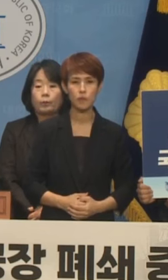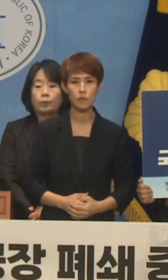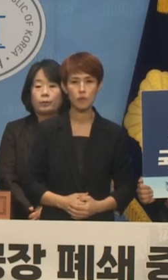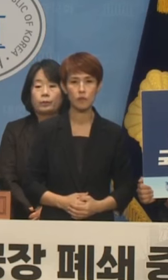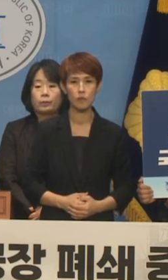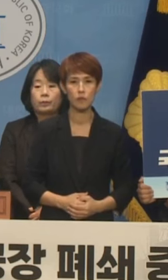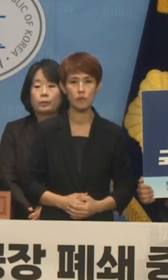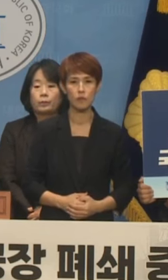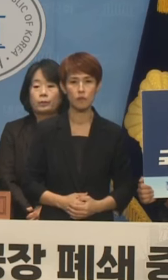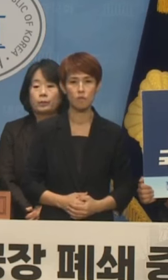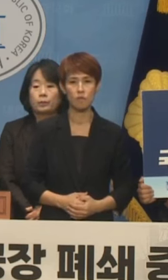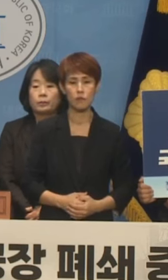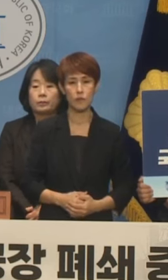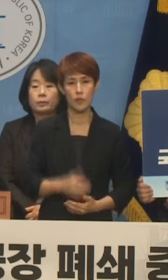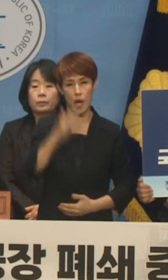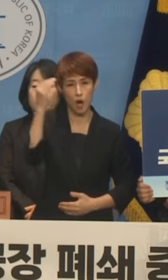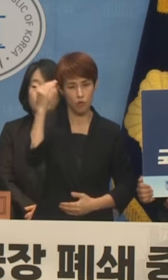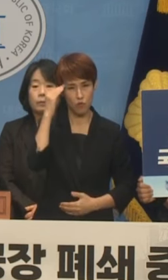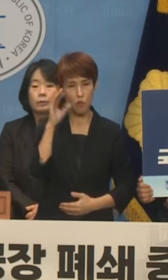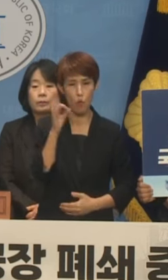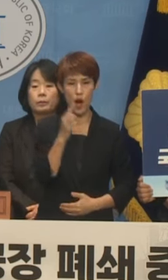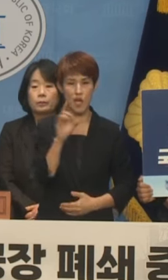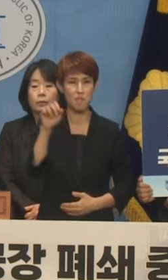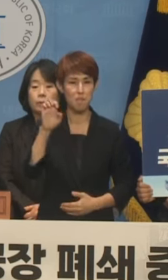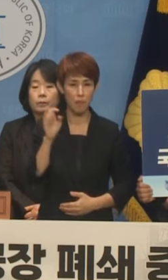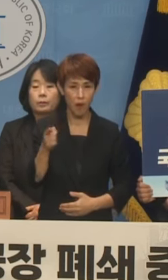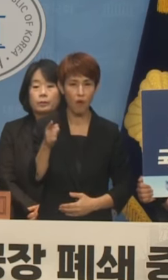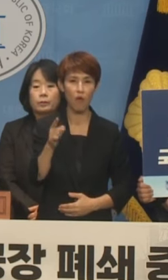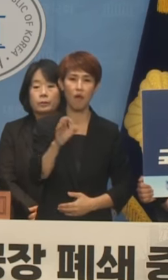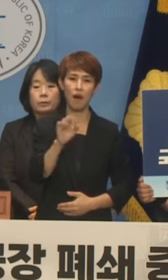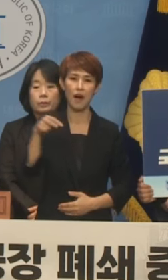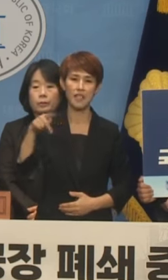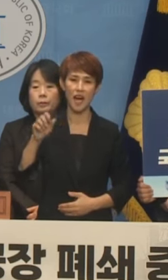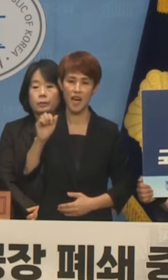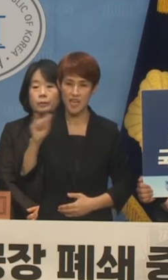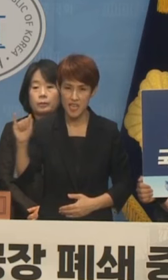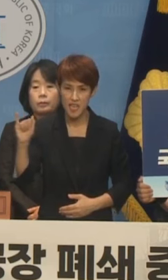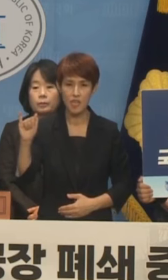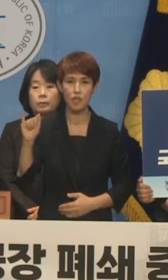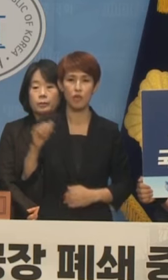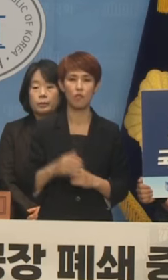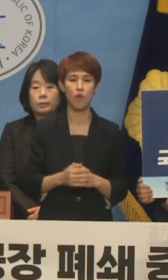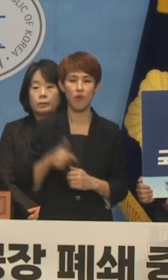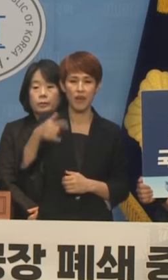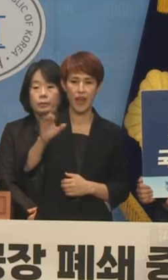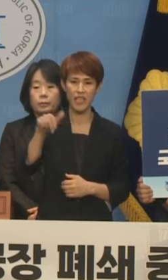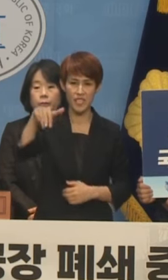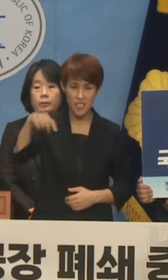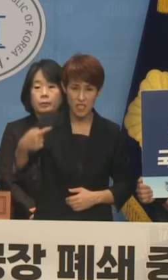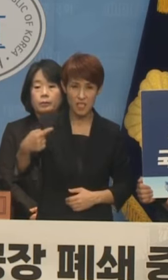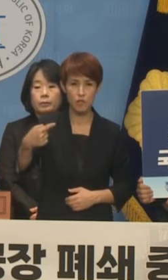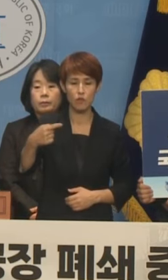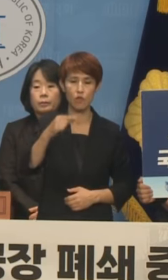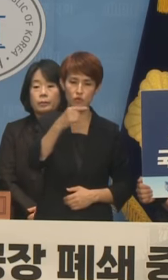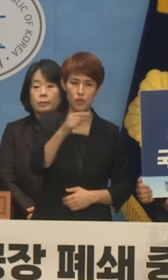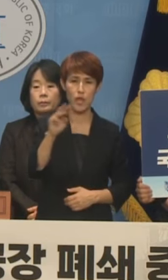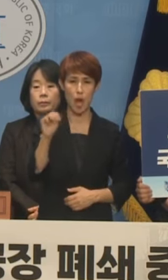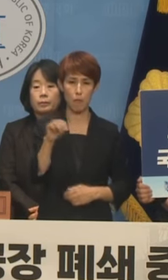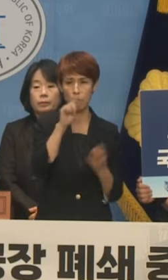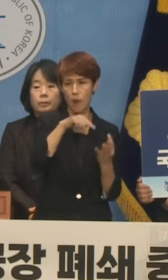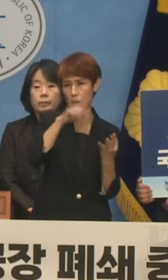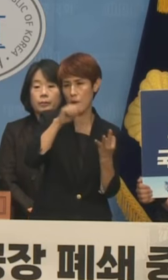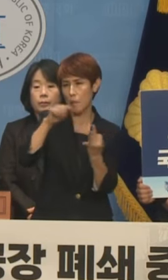옵티컬 하이테크, 한국 와이퍼, 한국 아사히 글라스, 한국 산연, 한국 게이츠, 한국 GM